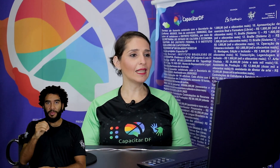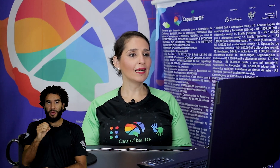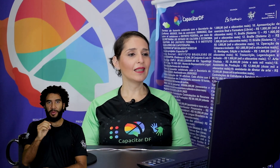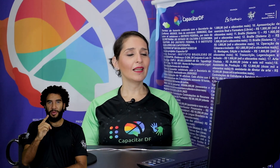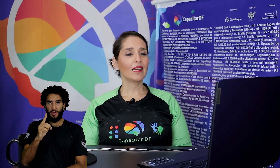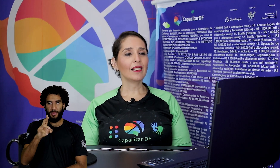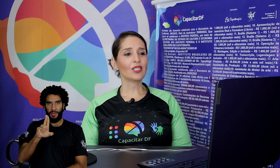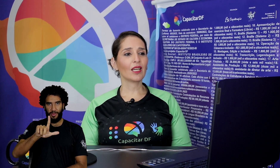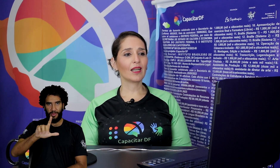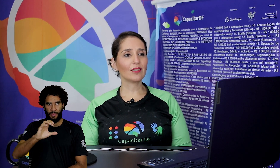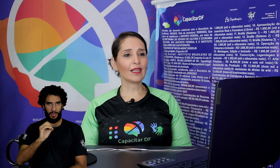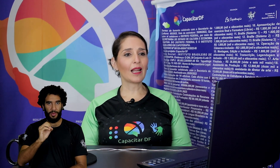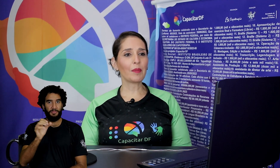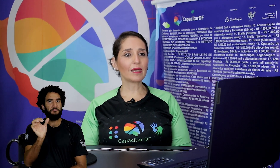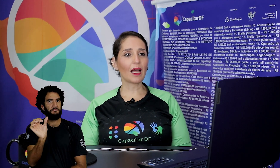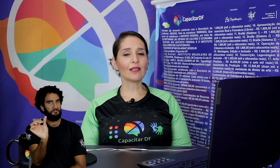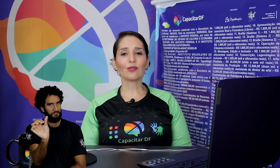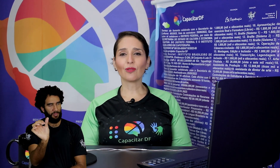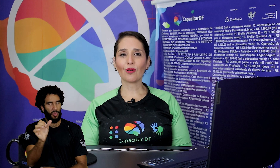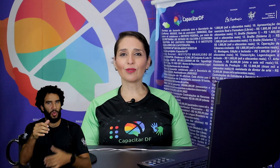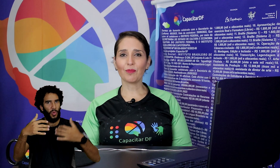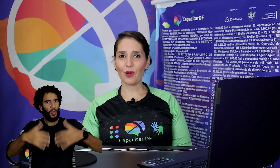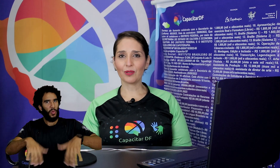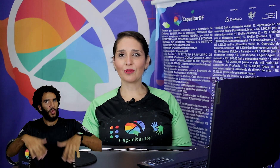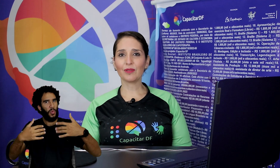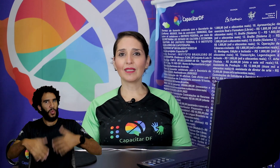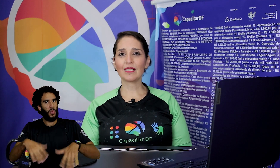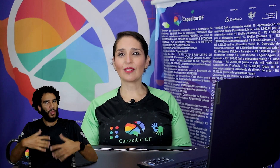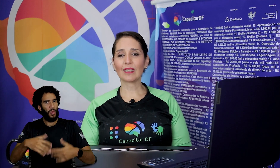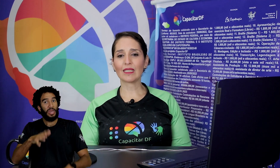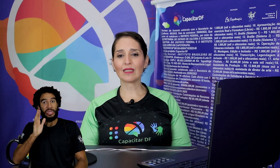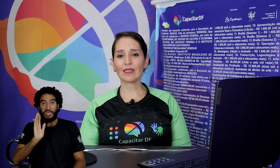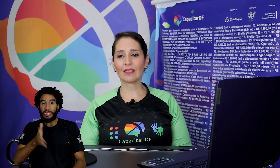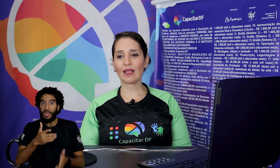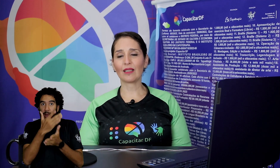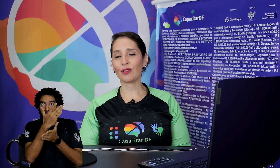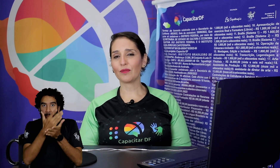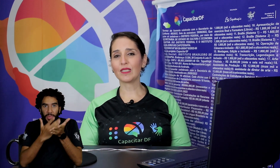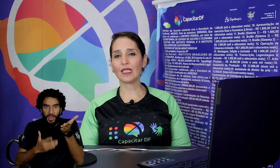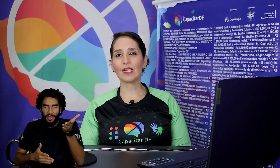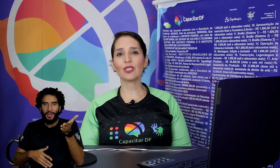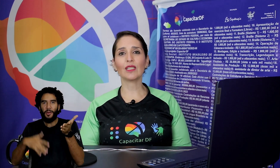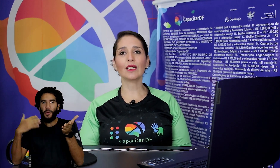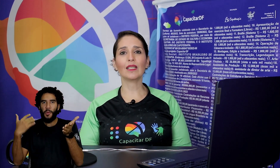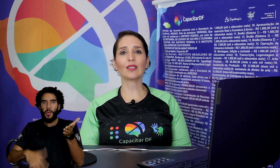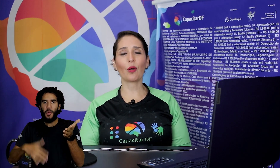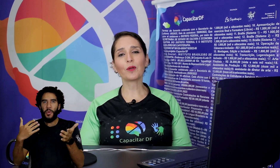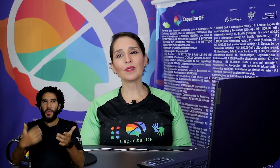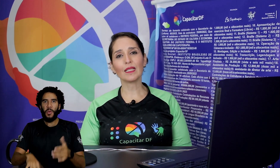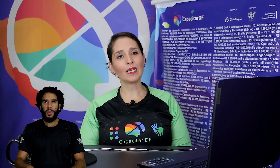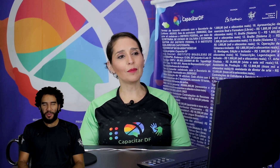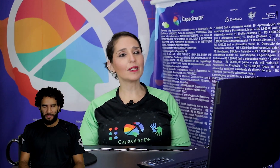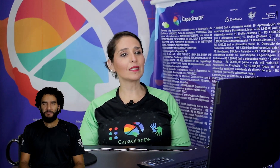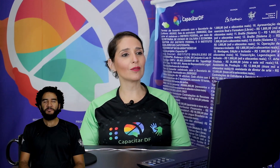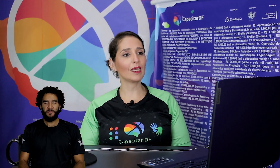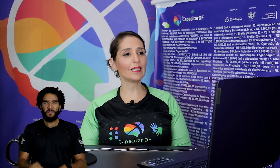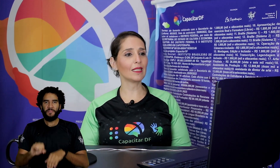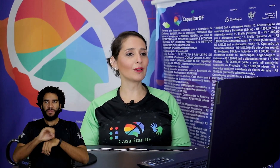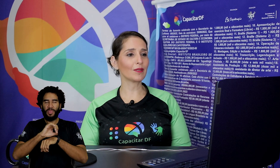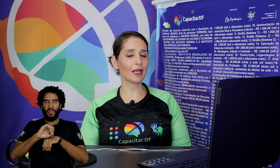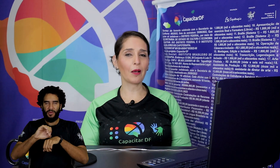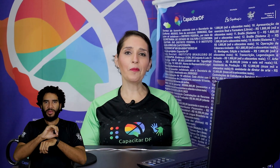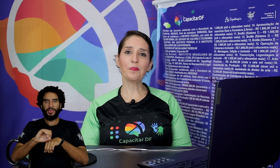né? Chegando aí na metade do nosso módulo, da nossa oficina de tópicos em Libras,